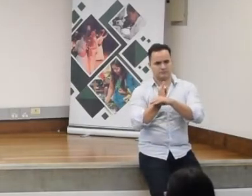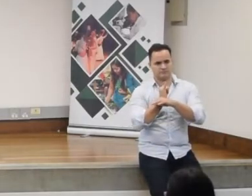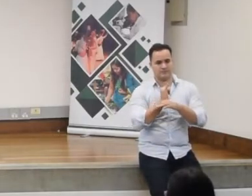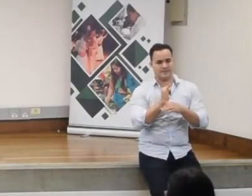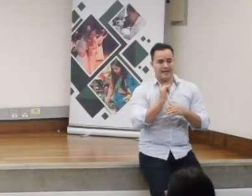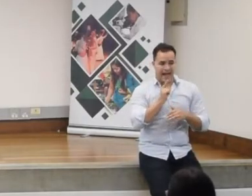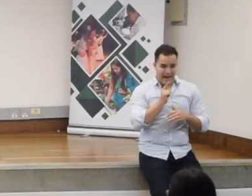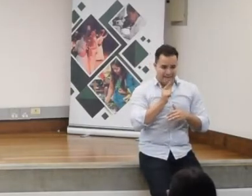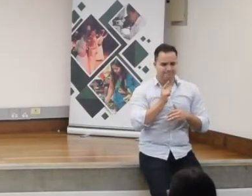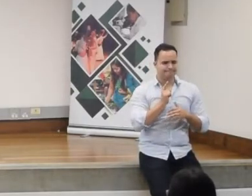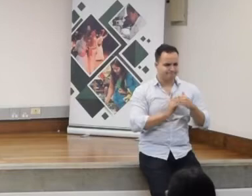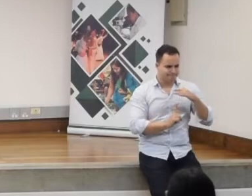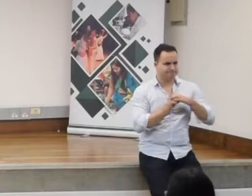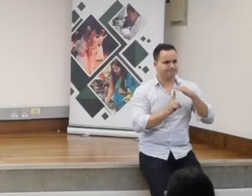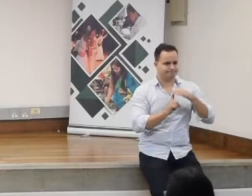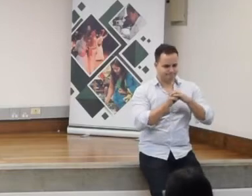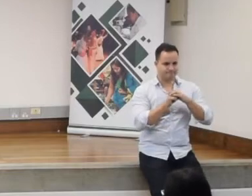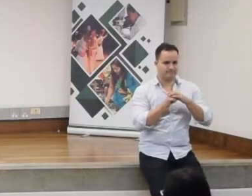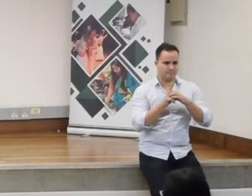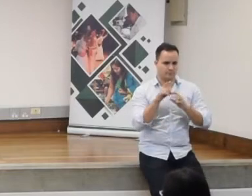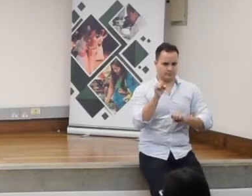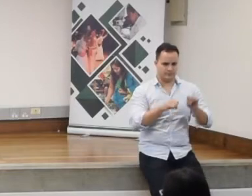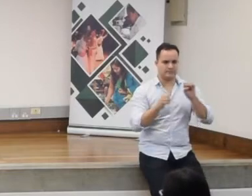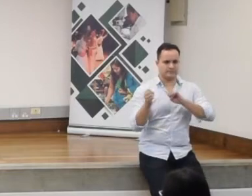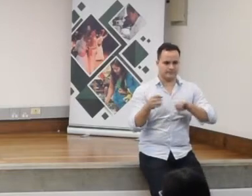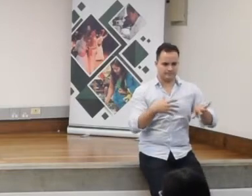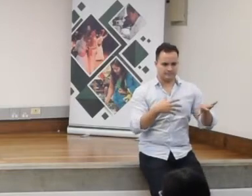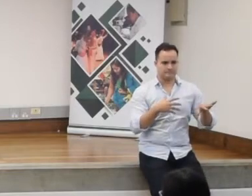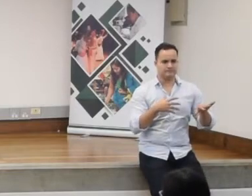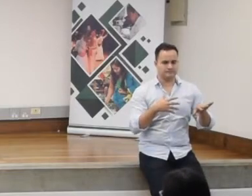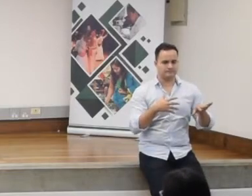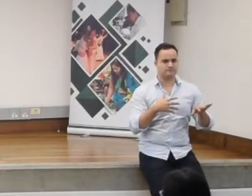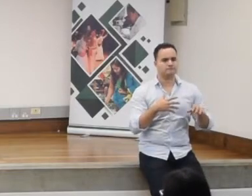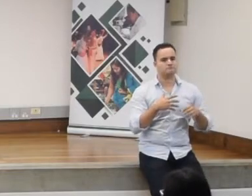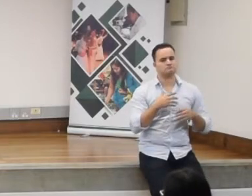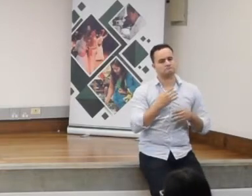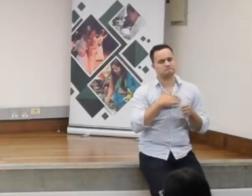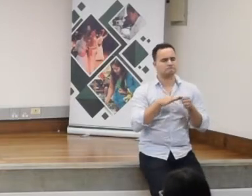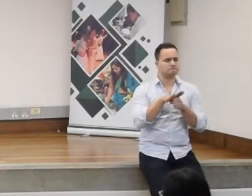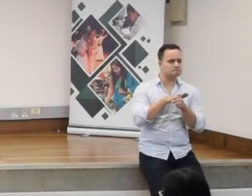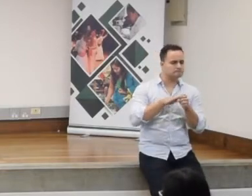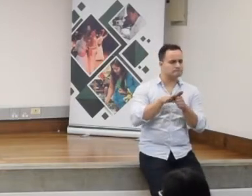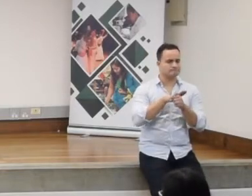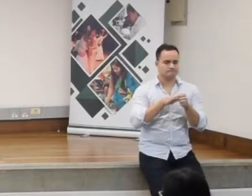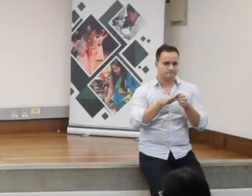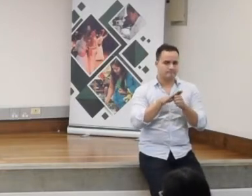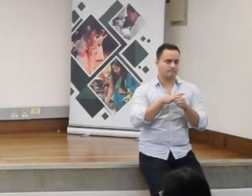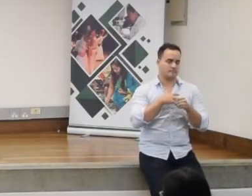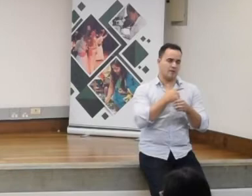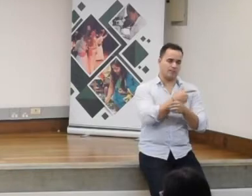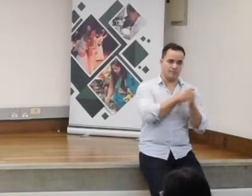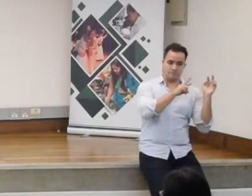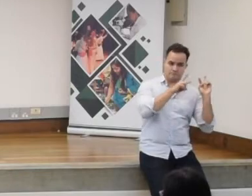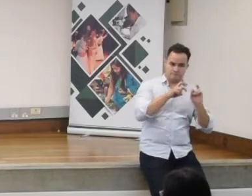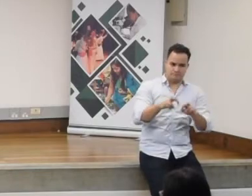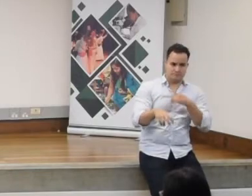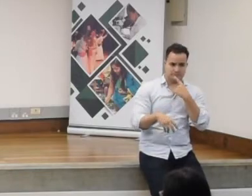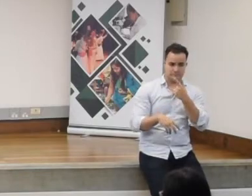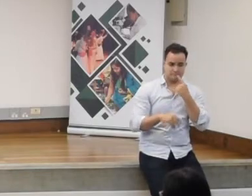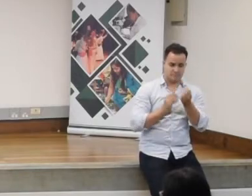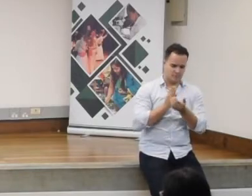con estos dos, digamos, enfoques o respecto a asuntos, una investigación dice que en